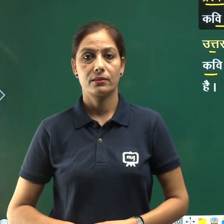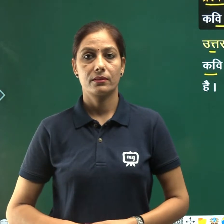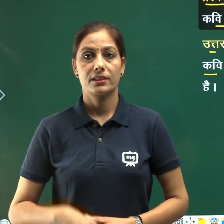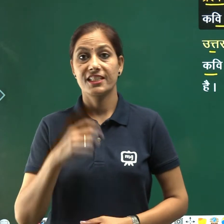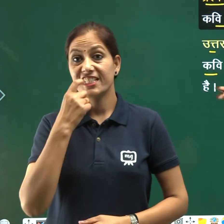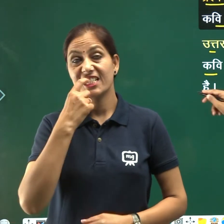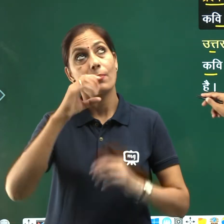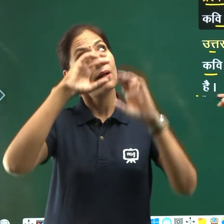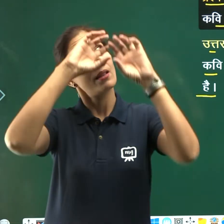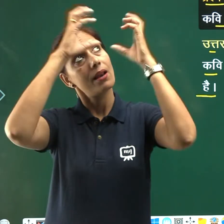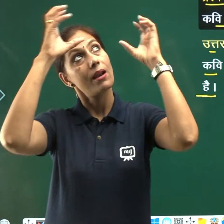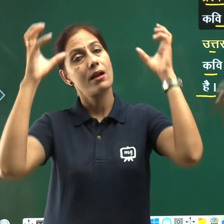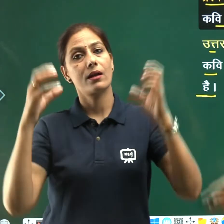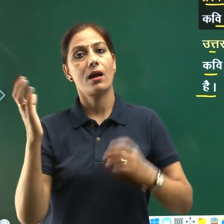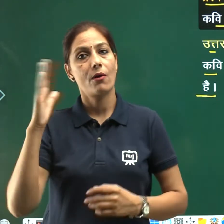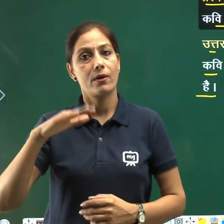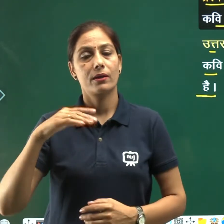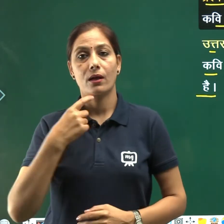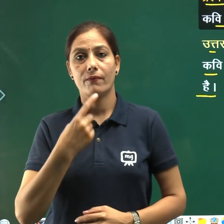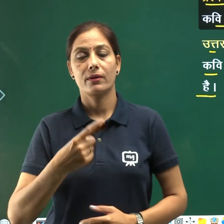बादल का आह्वान करता है।